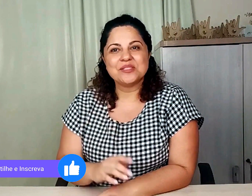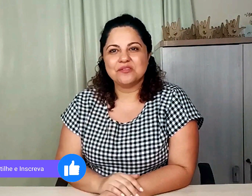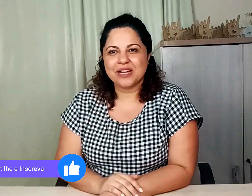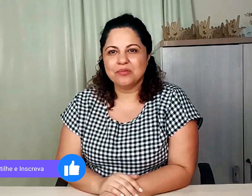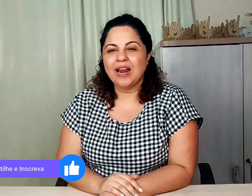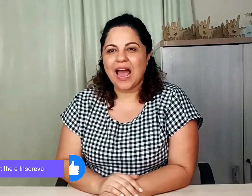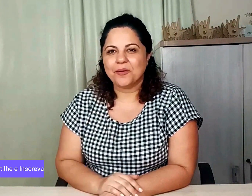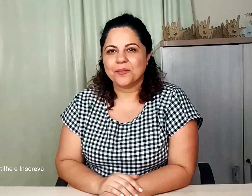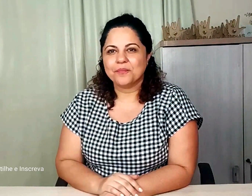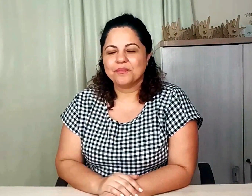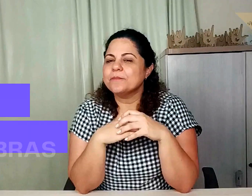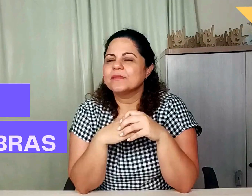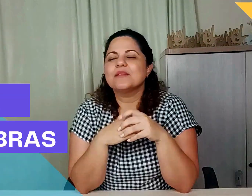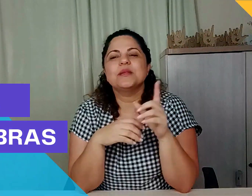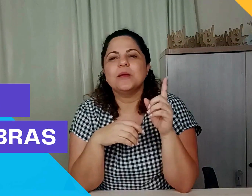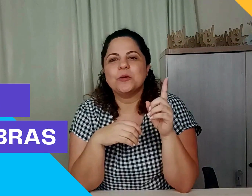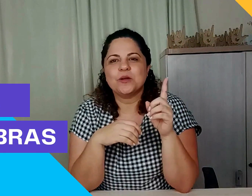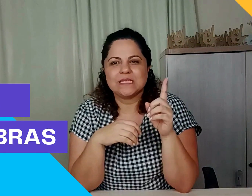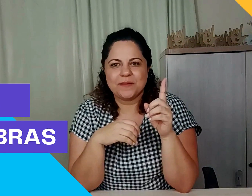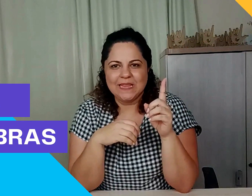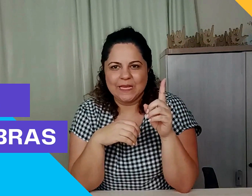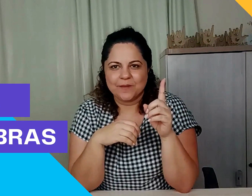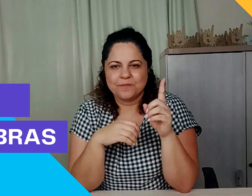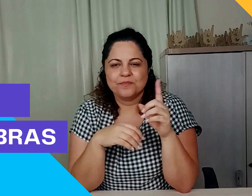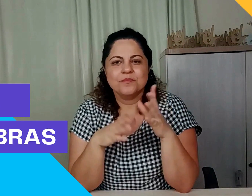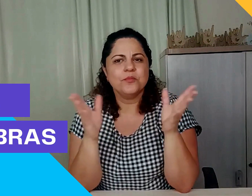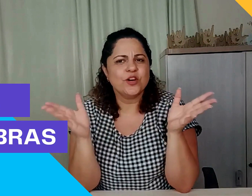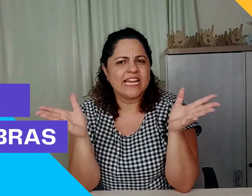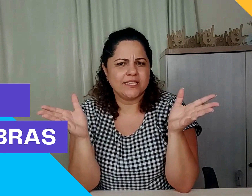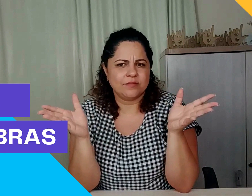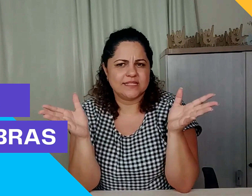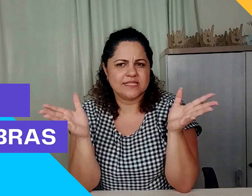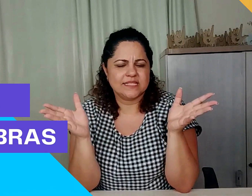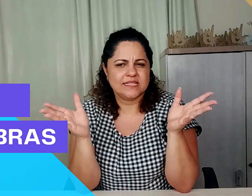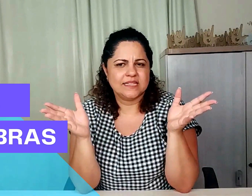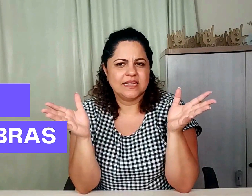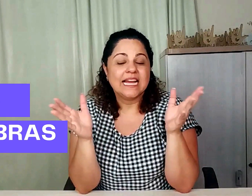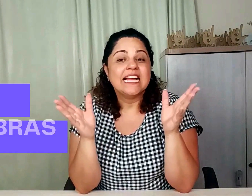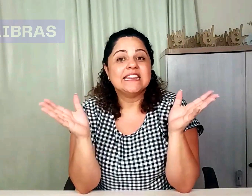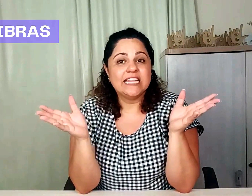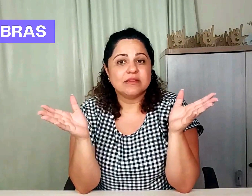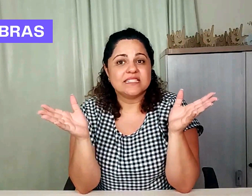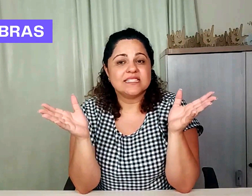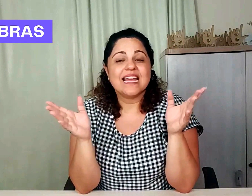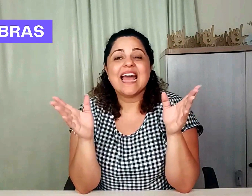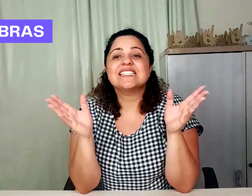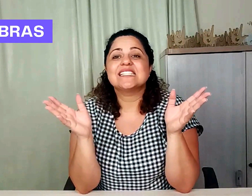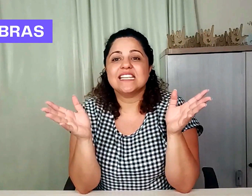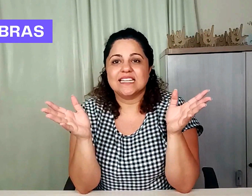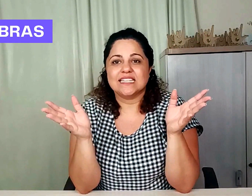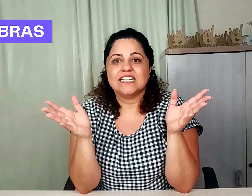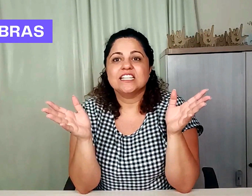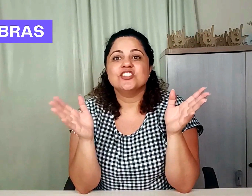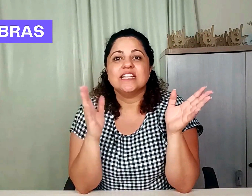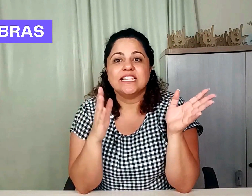seu vocabulário. Primeira coisa a aprender. Por que Libras? Libras é a sigla de